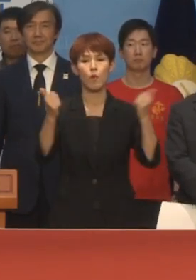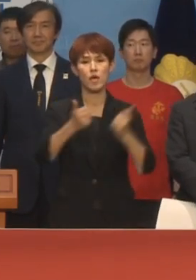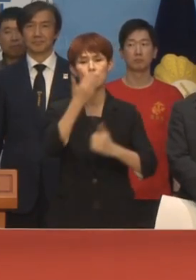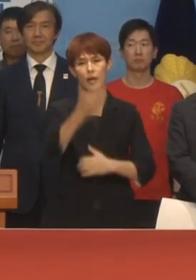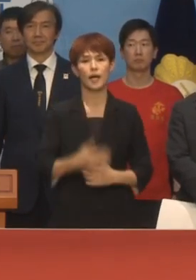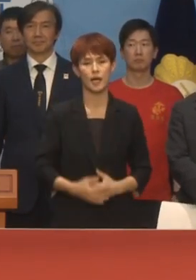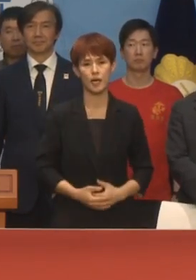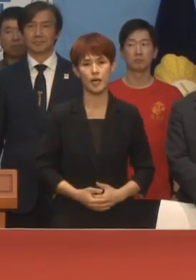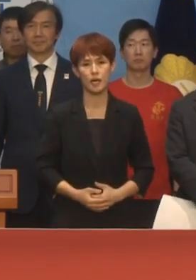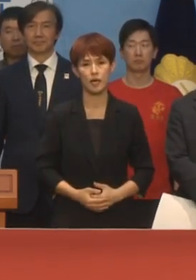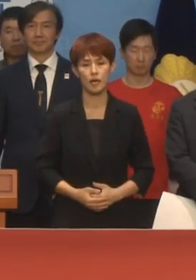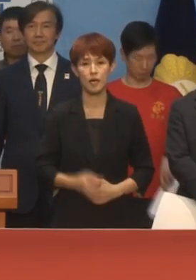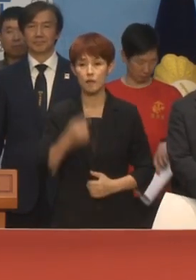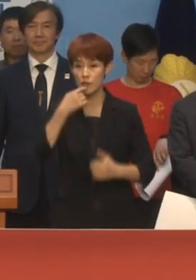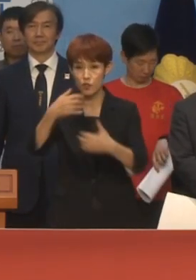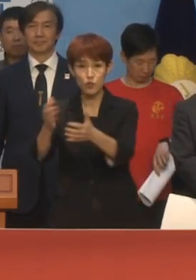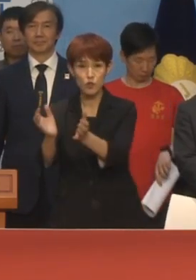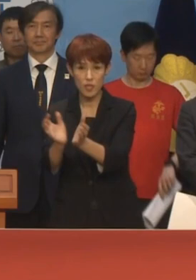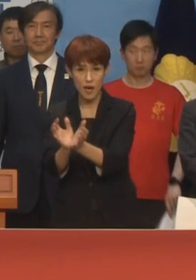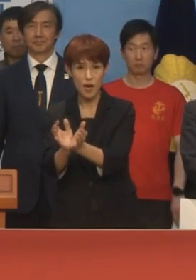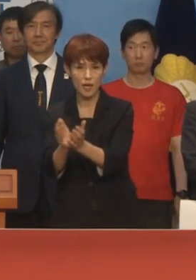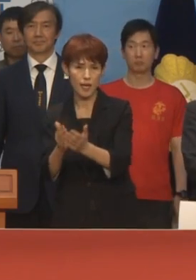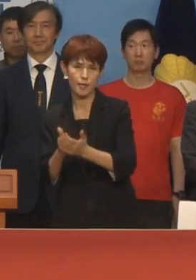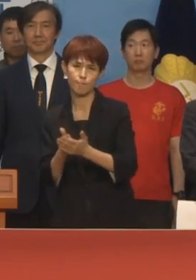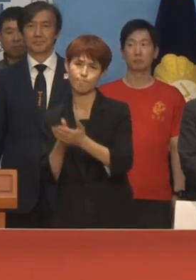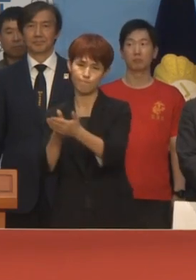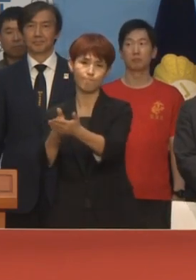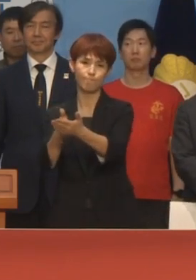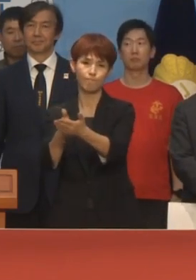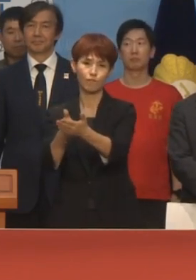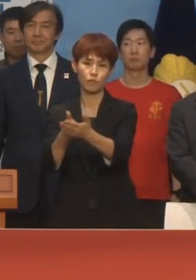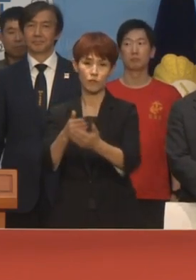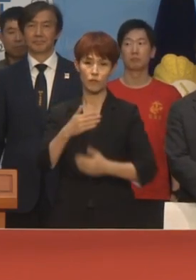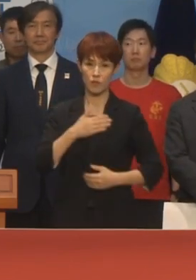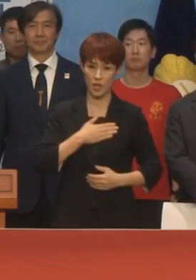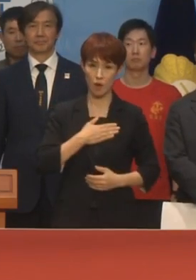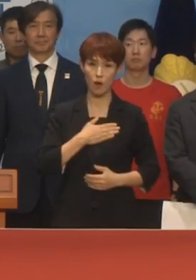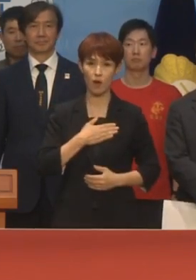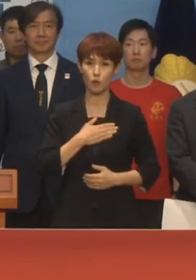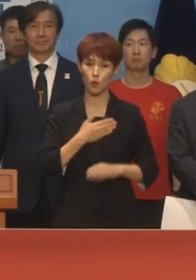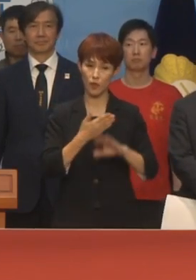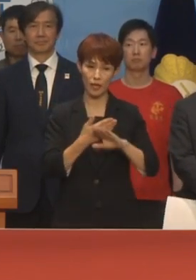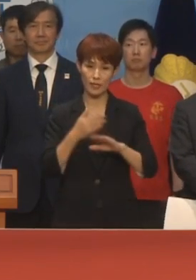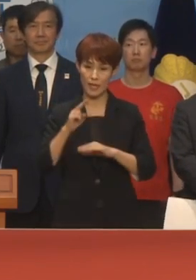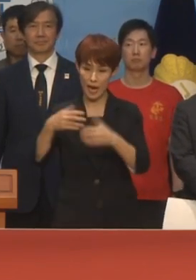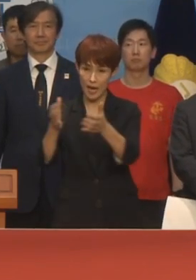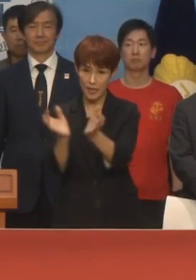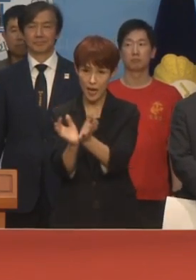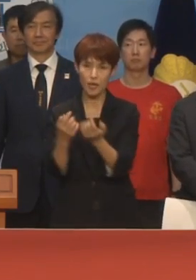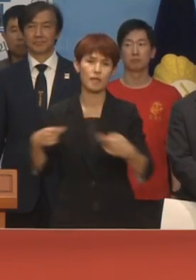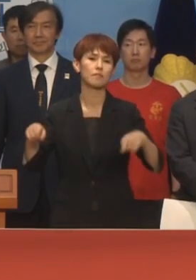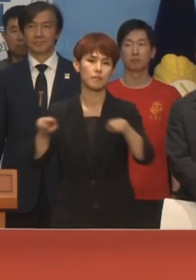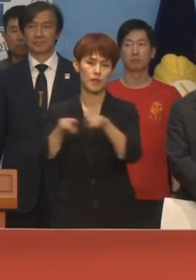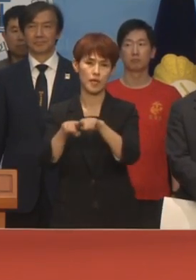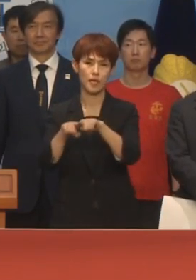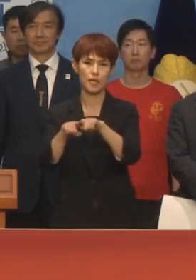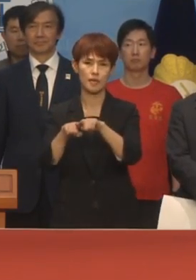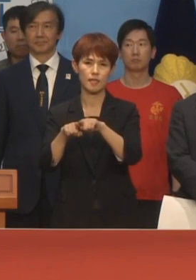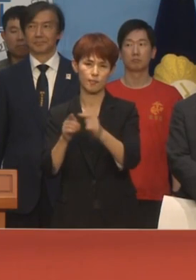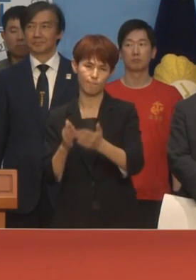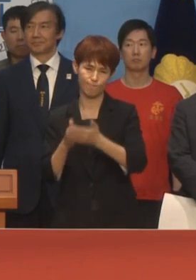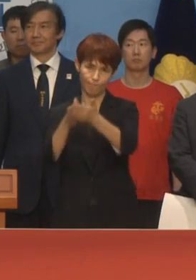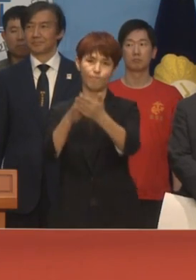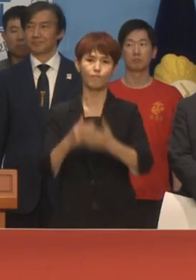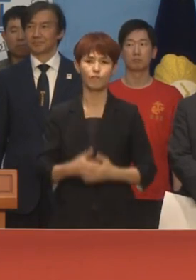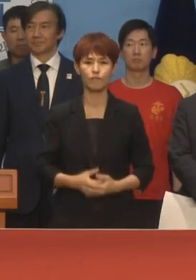있습니다. 더불어민주당에 강력히 요청합니다. 저와 서 있는 다른 야당 지도부들과 함께 강력히